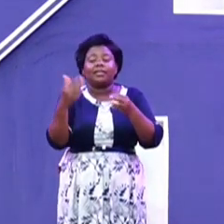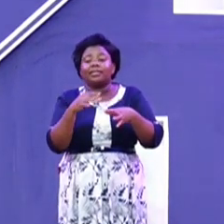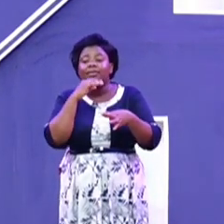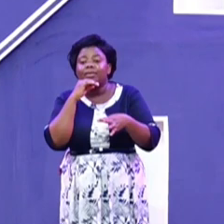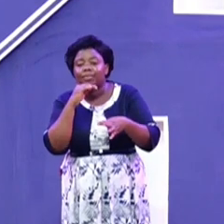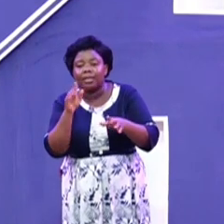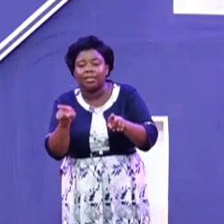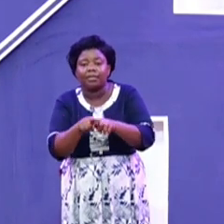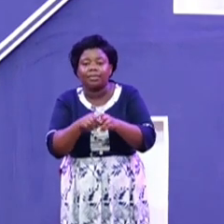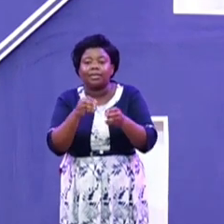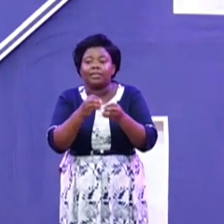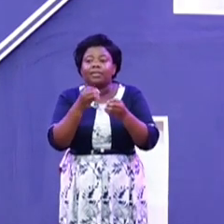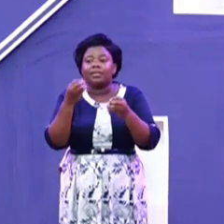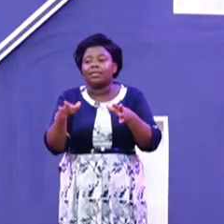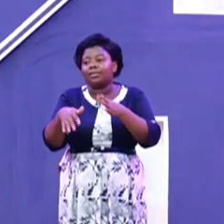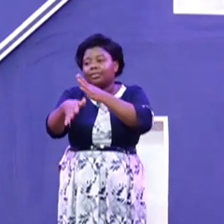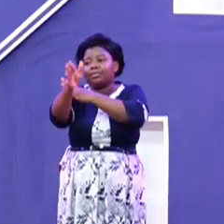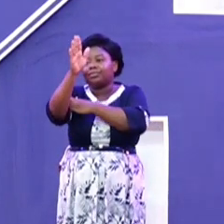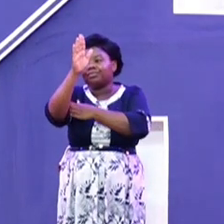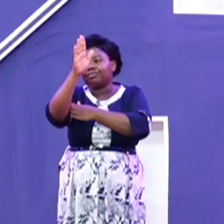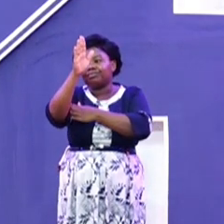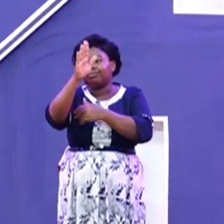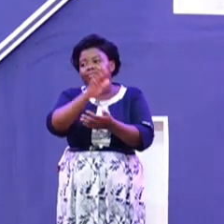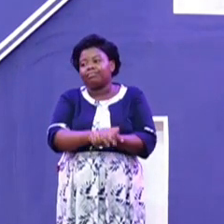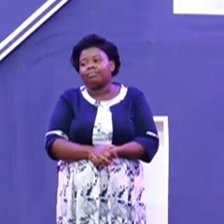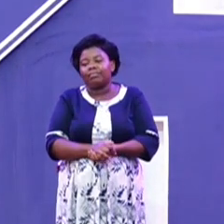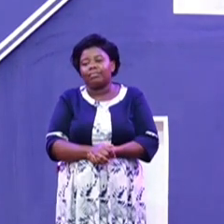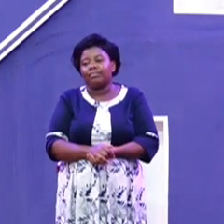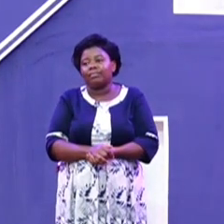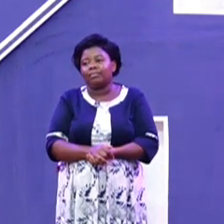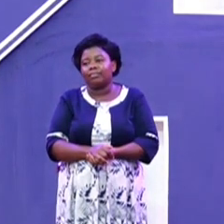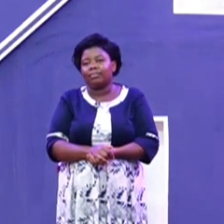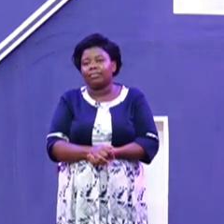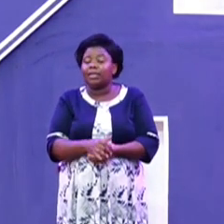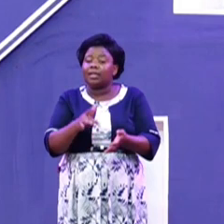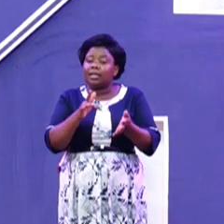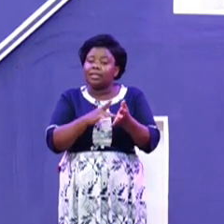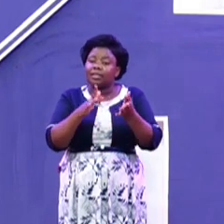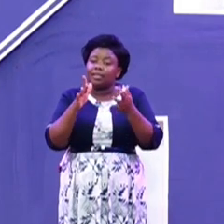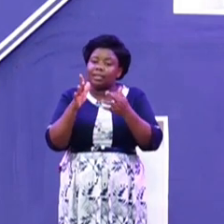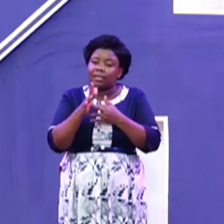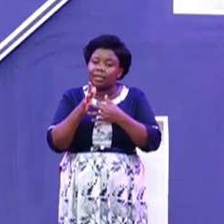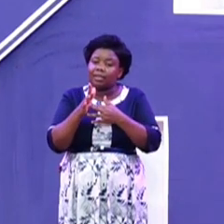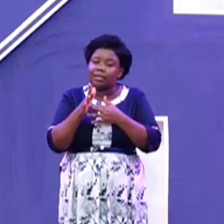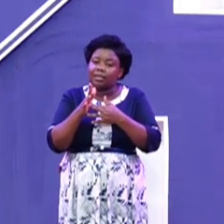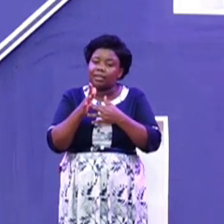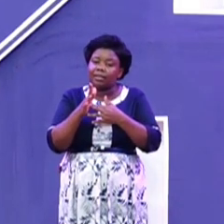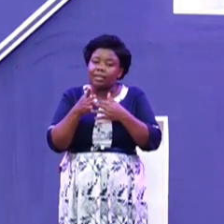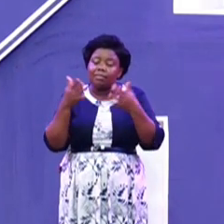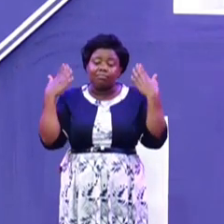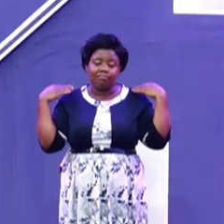Katonda yazalibwa omusajja yakulira makagachi manya yazalibwa